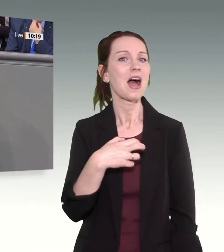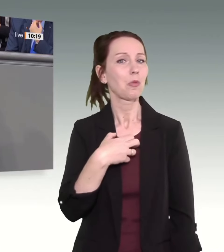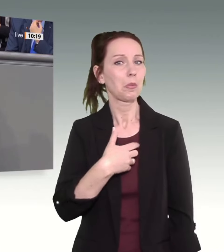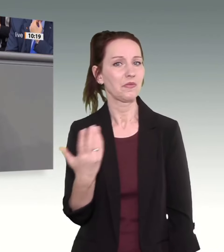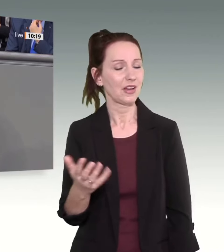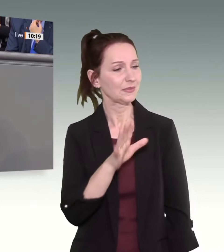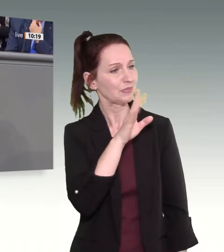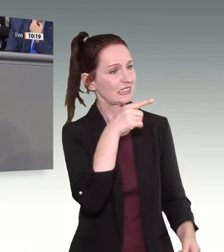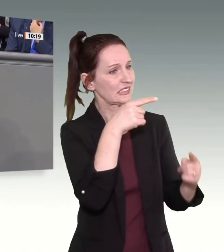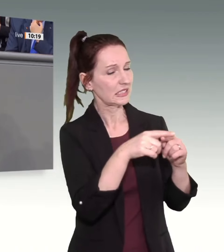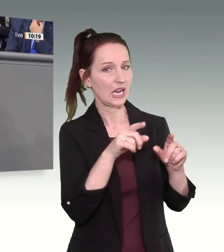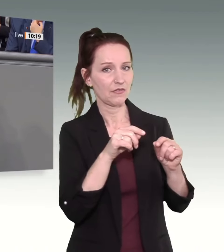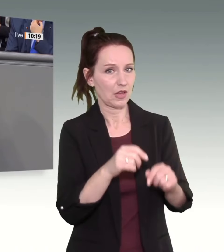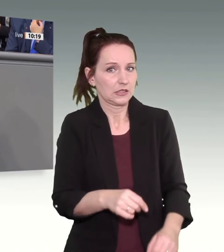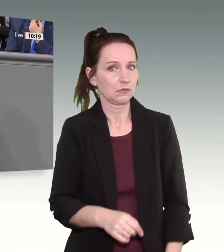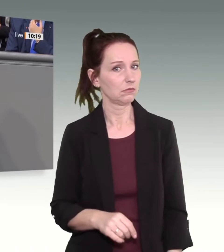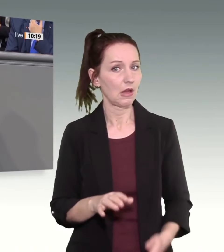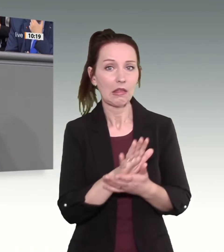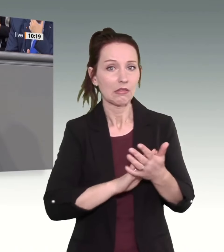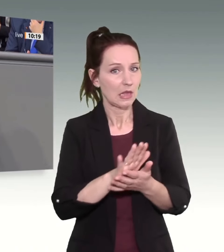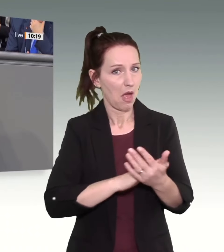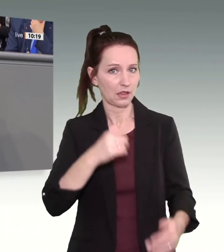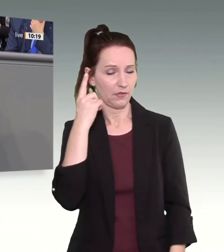niemand, nicht mal, glaube ich, Sie selber.